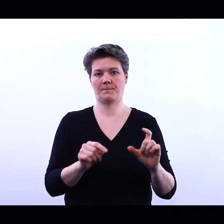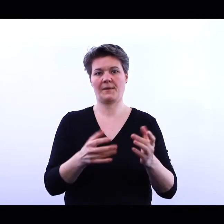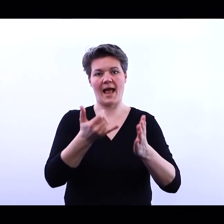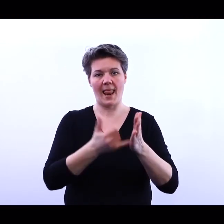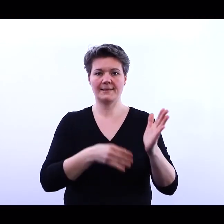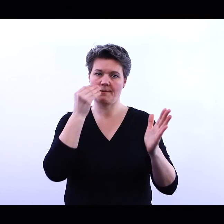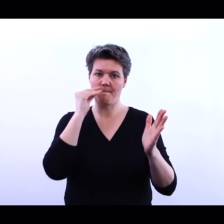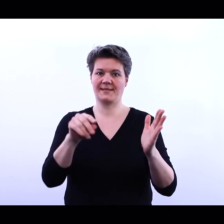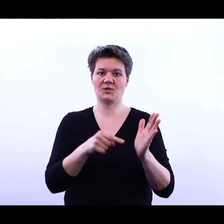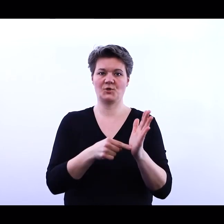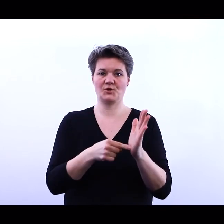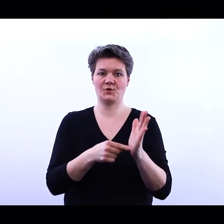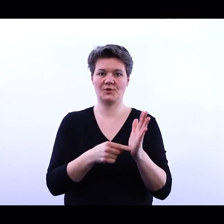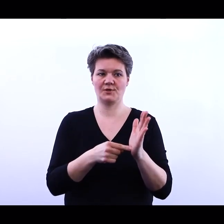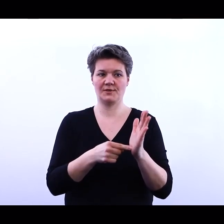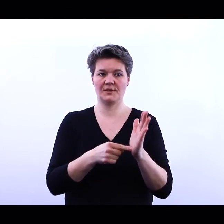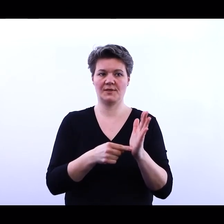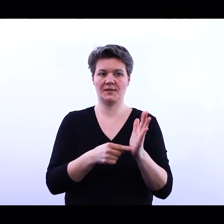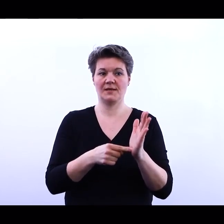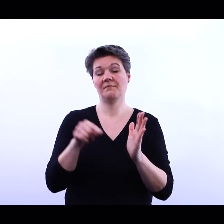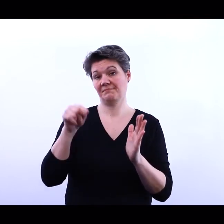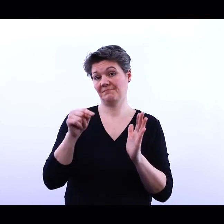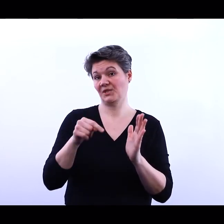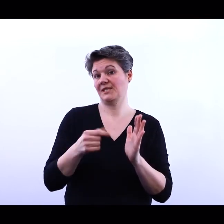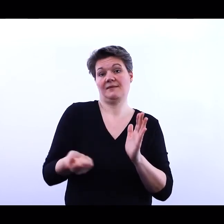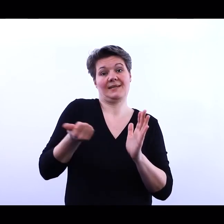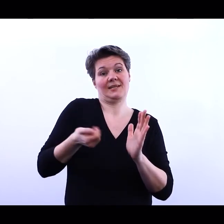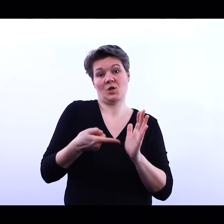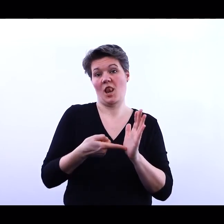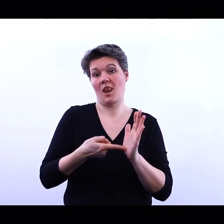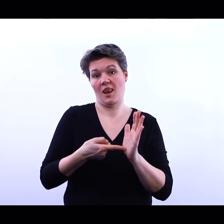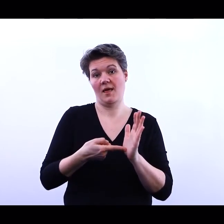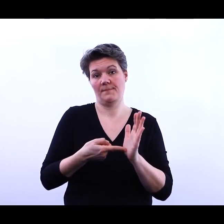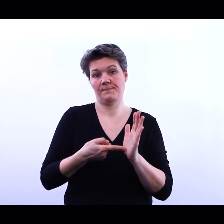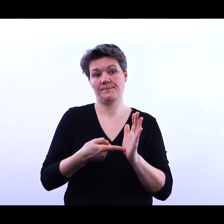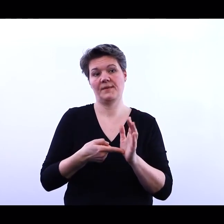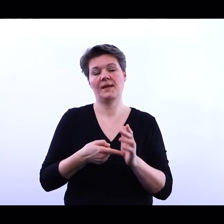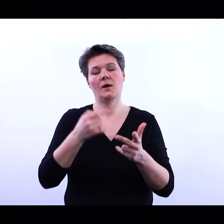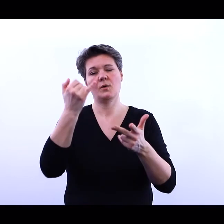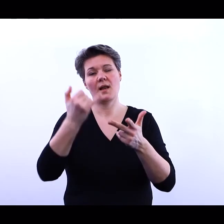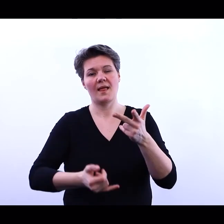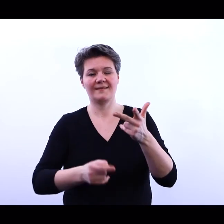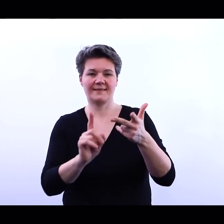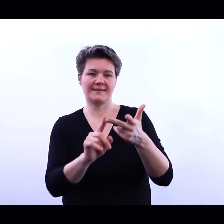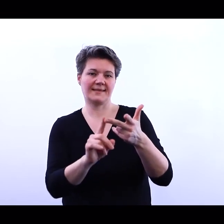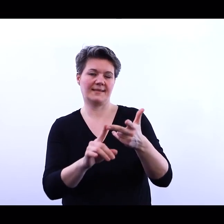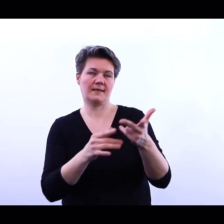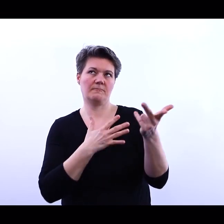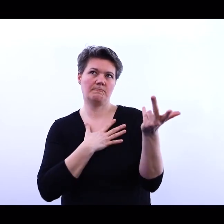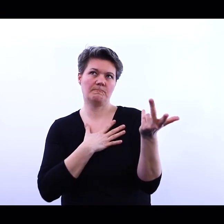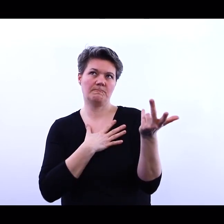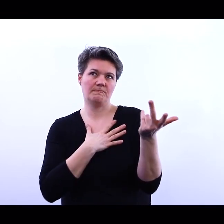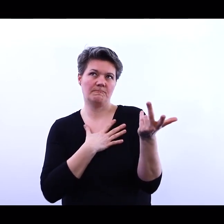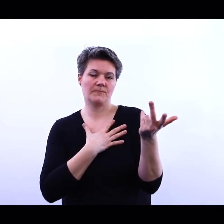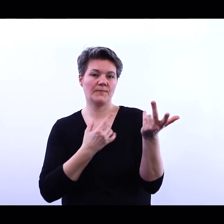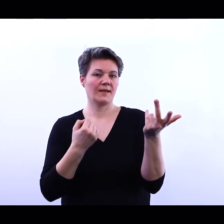message in there from Malkia Devich-Cyril. And you know, finally, I'll say, I